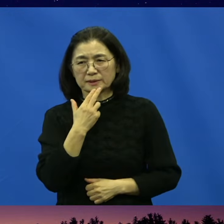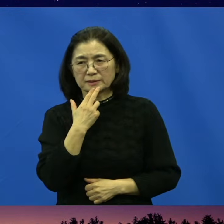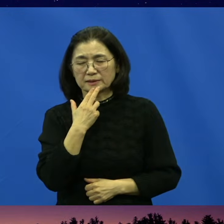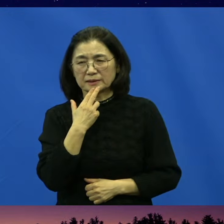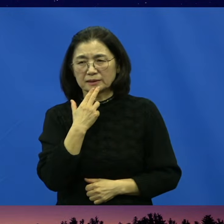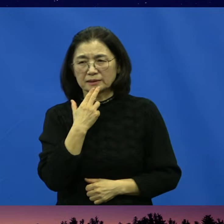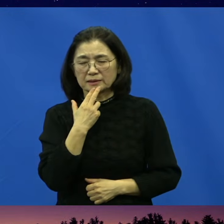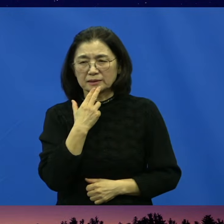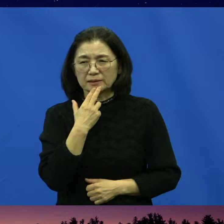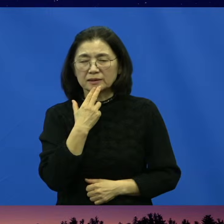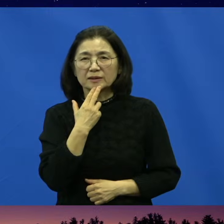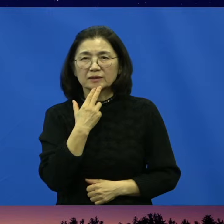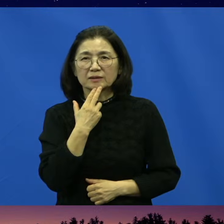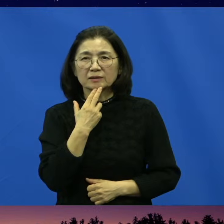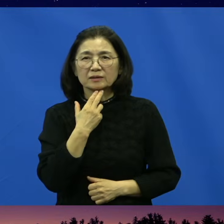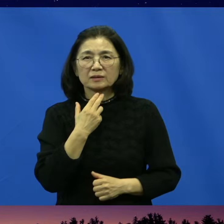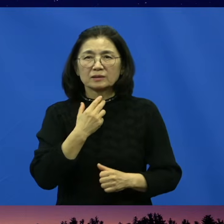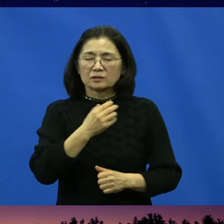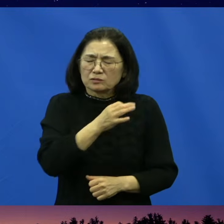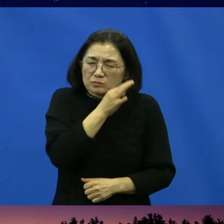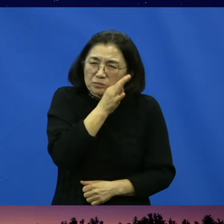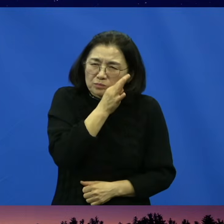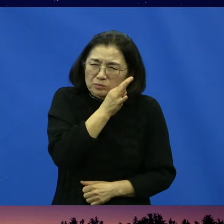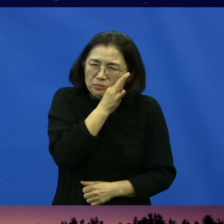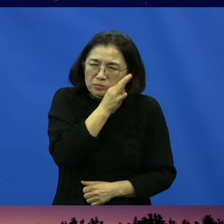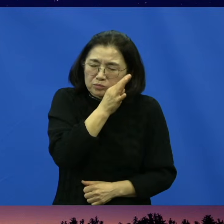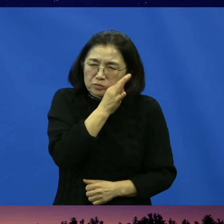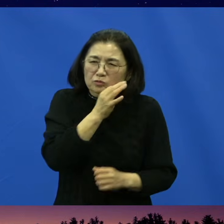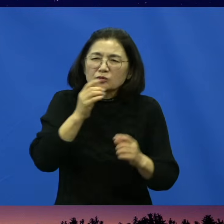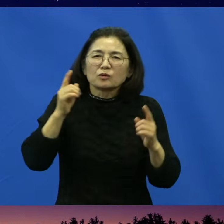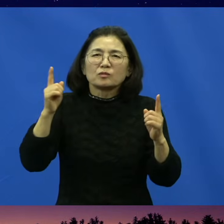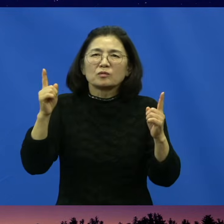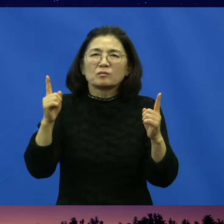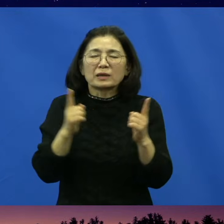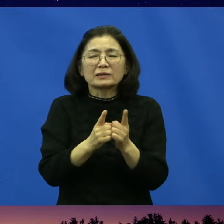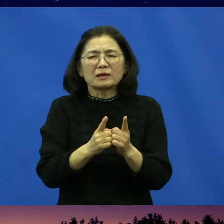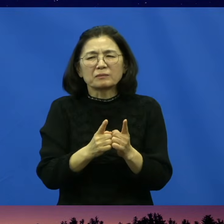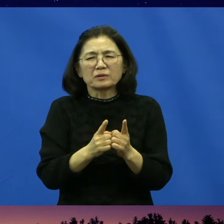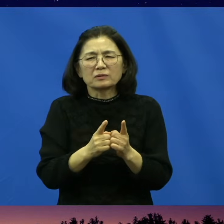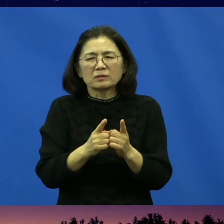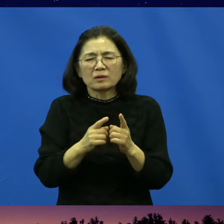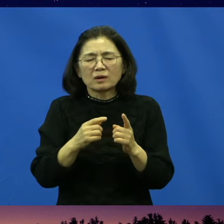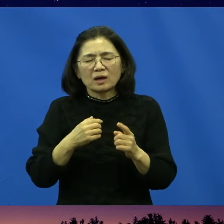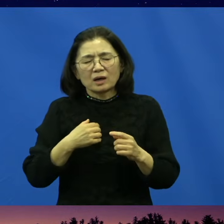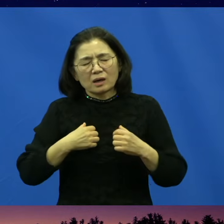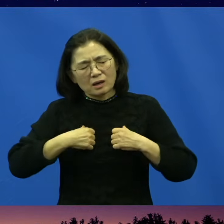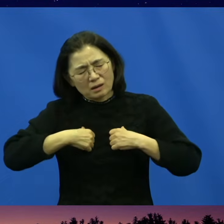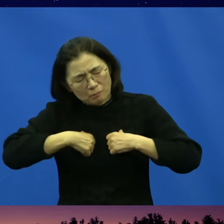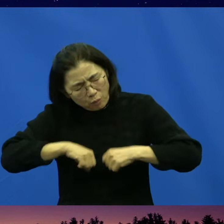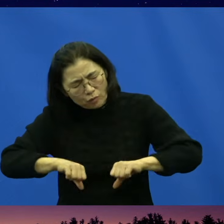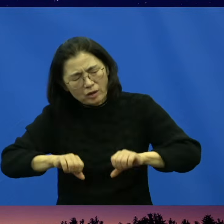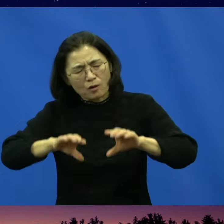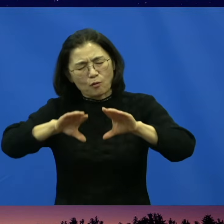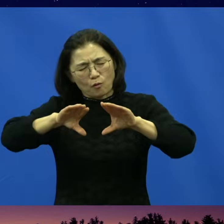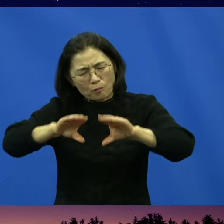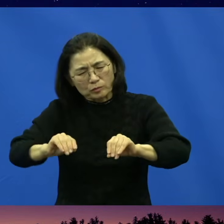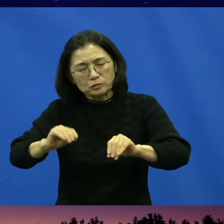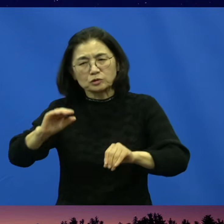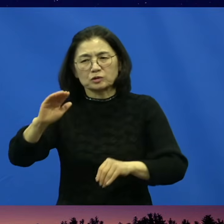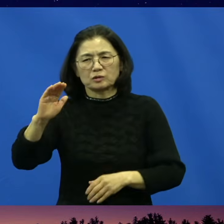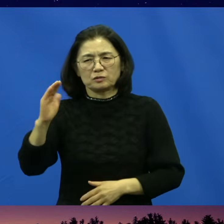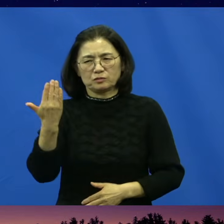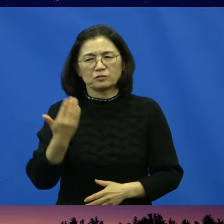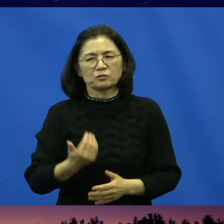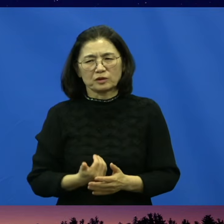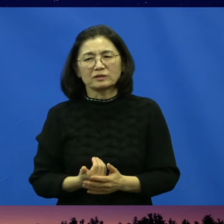수모를 겪고 수치를 겪으면 사람들이 움츠러듭니다. 뒤로 물러나요. 그런데 그 사람을 멈추지 않게 하는 한